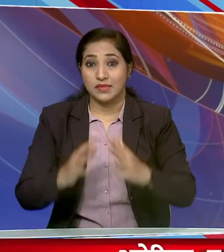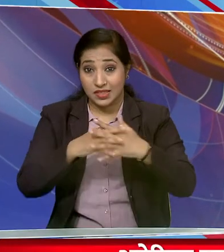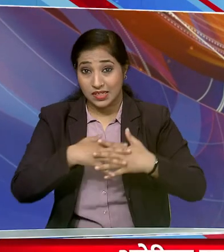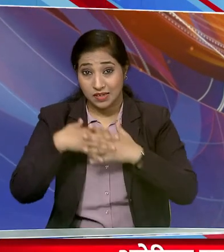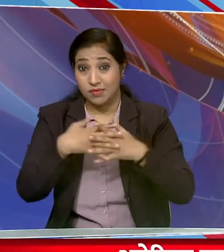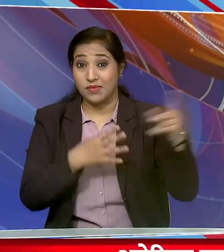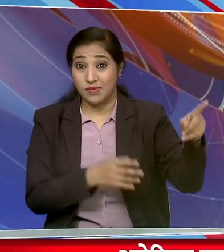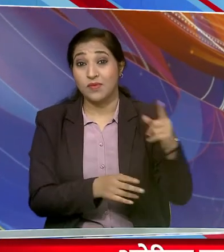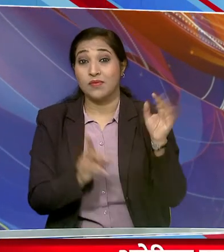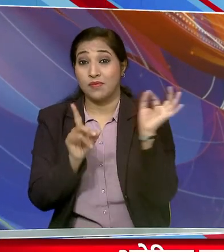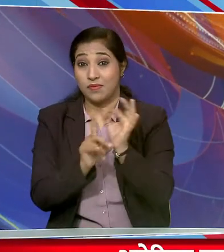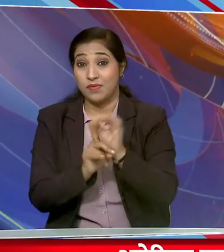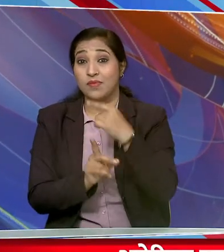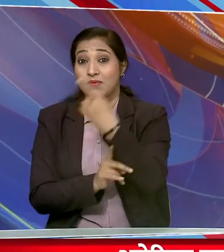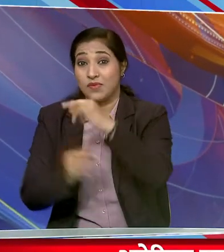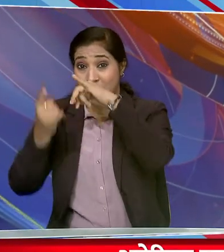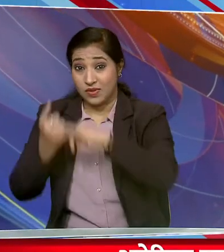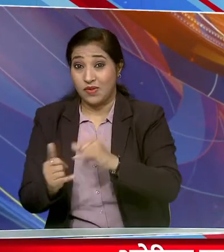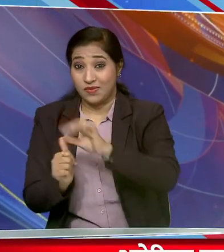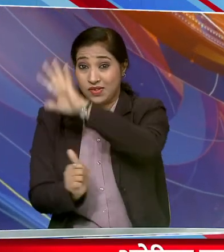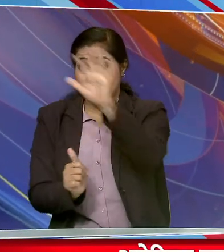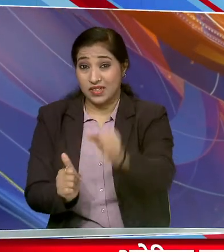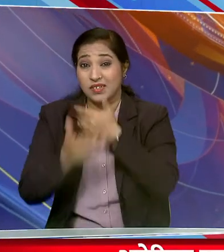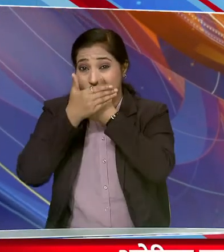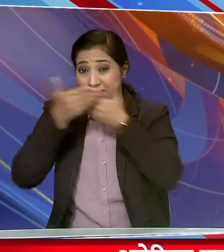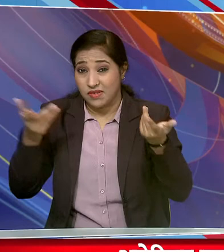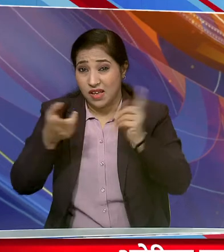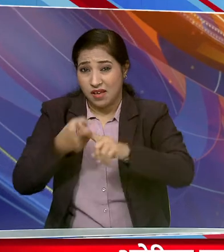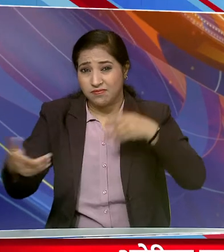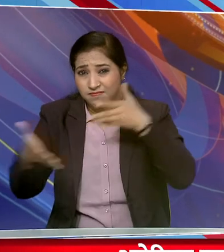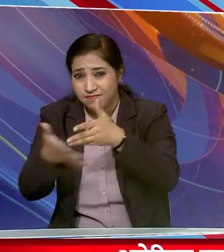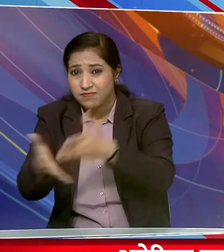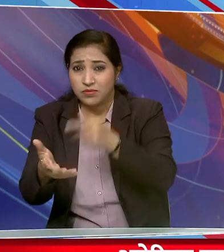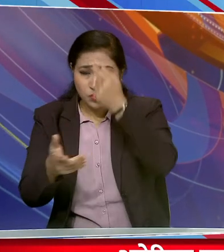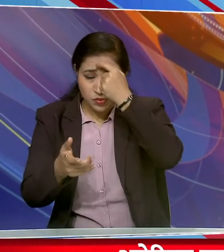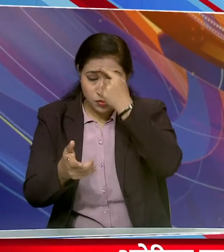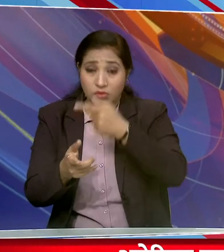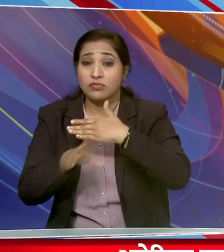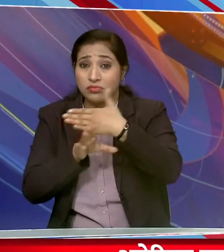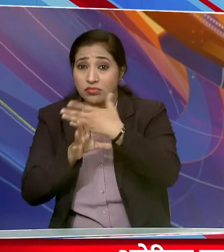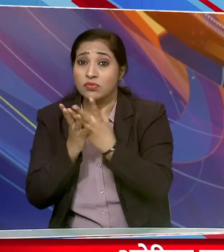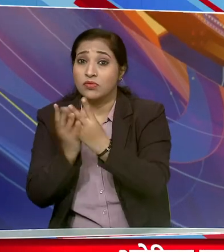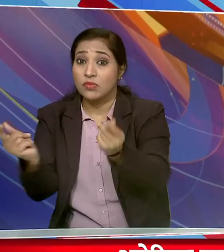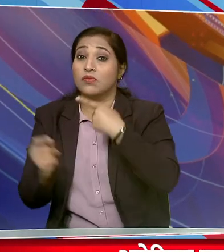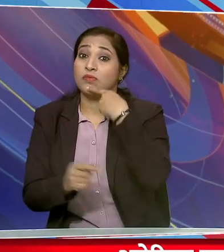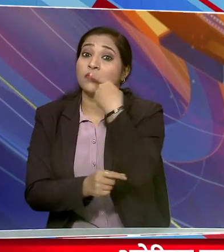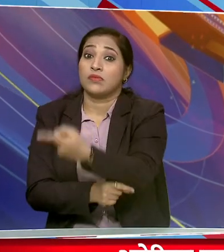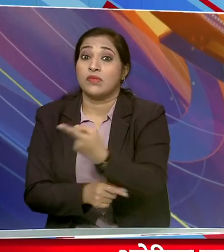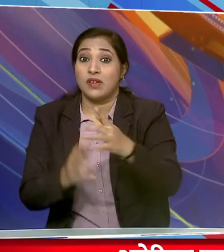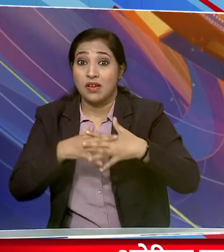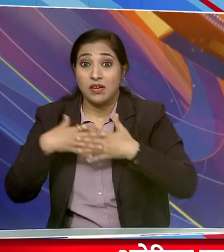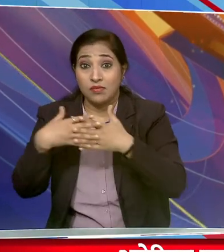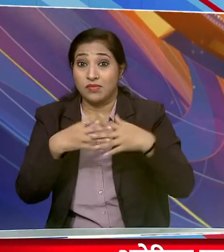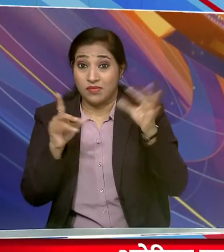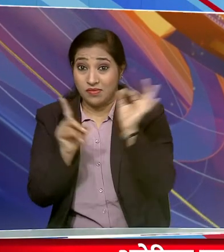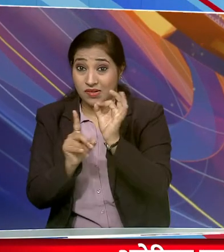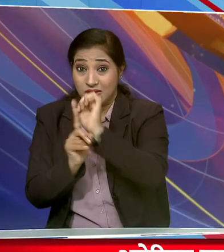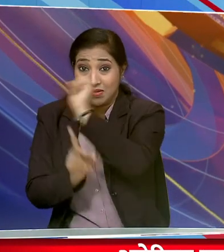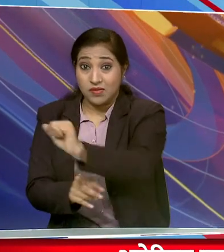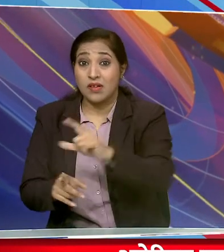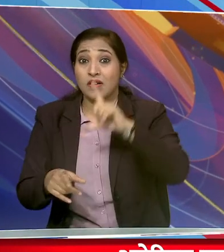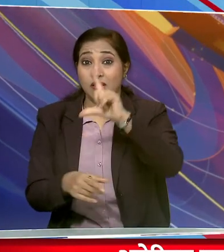अमेरिका ने पाकिस्तान से दक्षिण एशिया में आतंकवाद की चुनौती से साझा तरीके से निपटने को कहा। अमेरिका ने पाकिस्तान